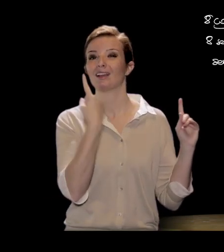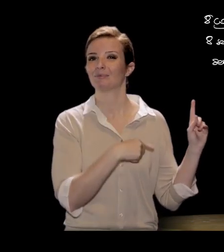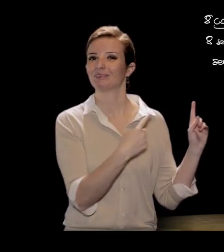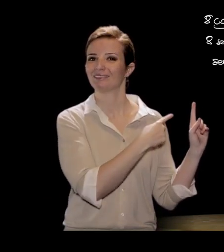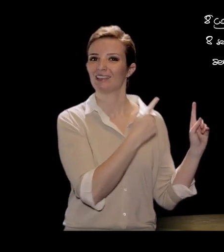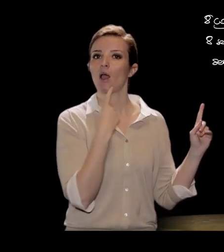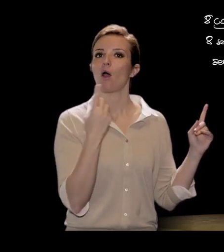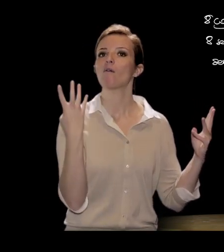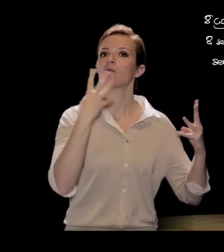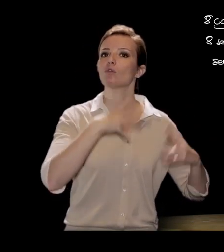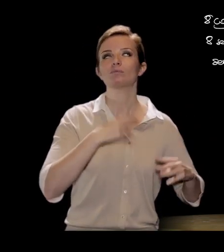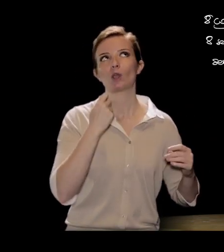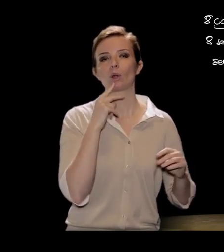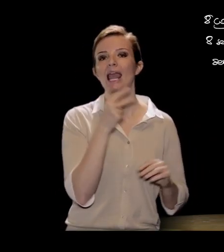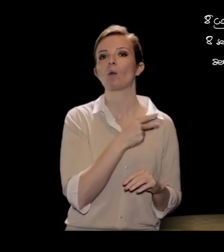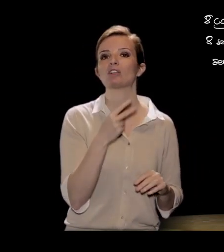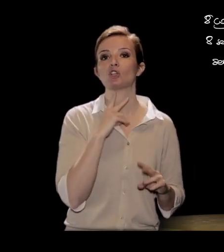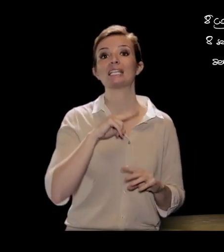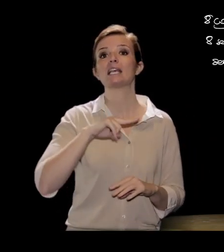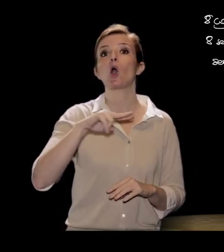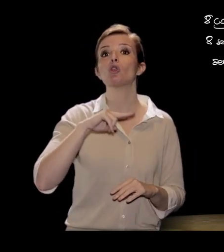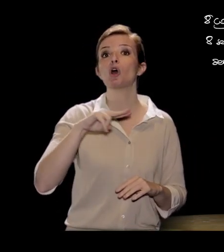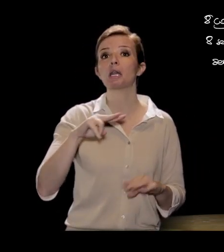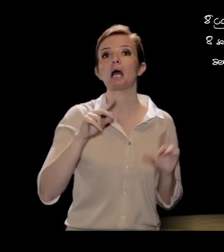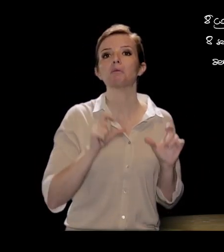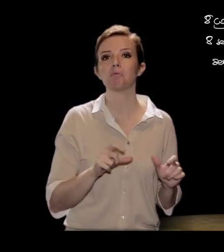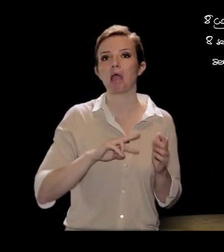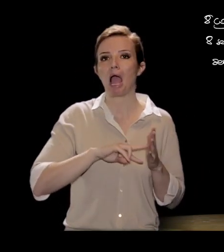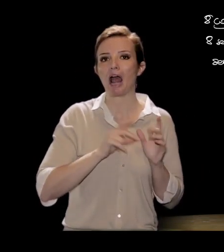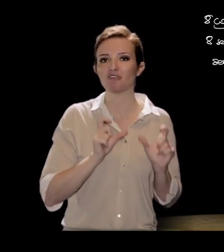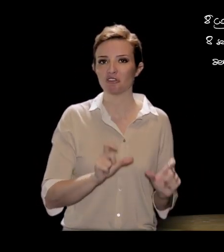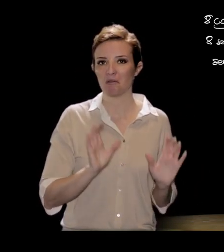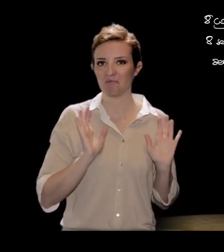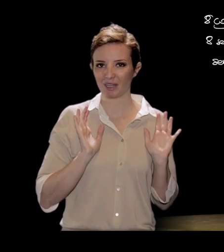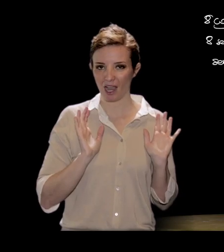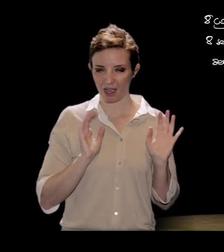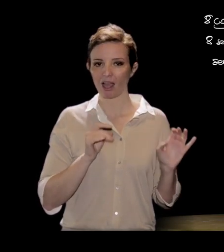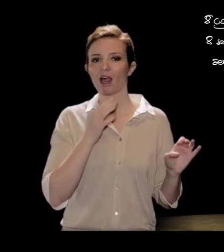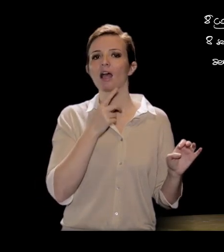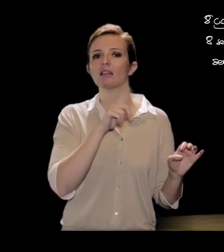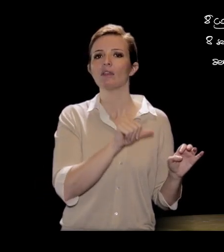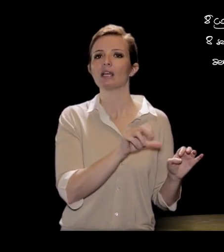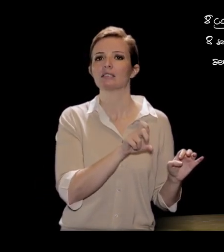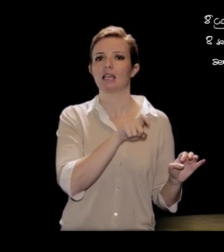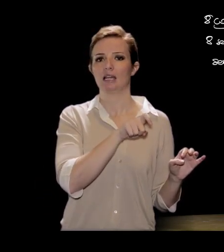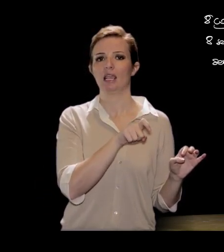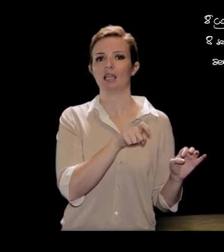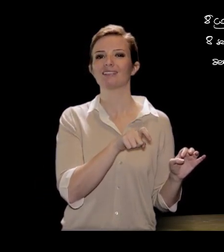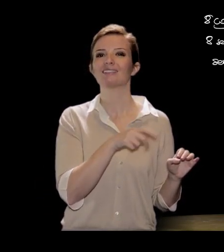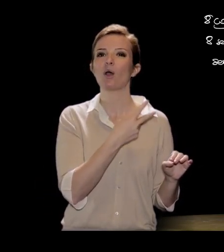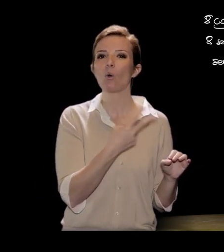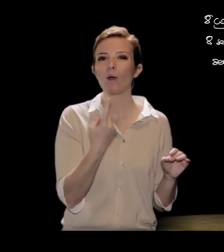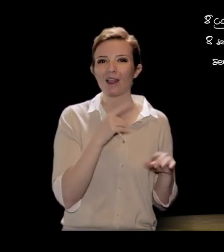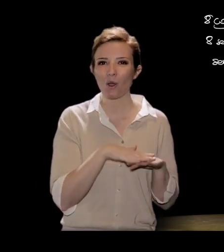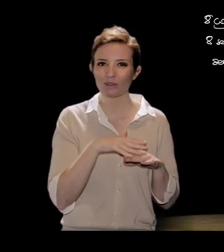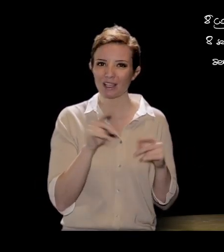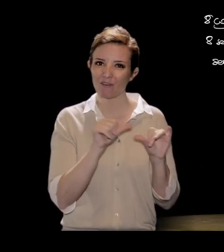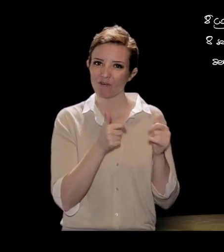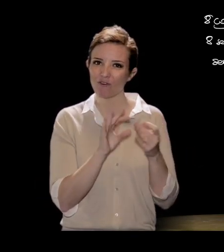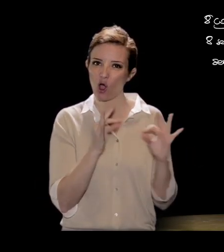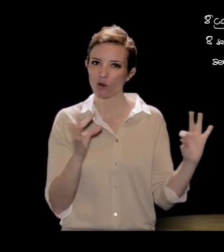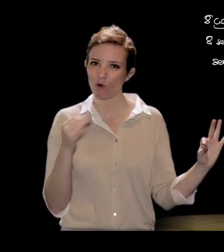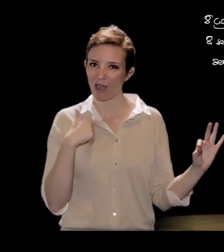una funzione, un'equazione di secondo grado, algebrica, e quindi sen x utilizziamo la formula risolutiva che conosciamo, in particolare quella